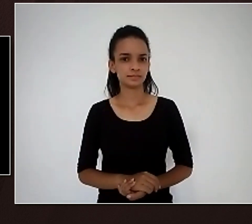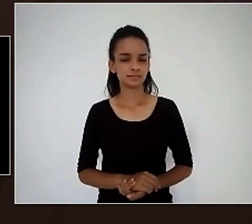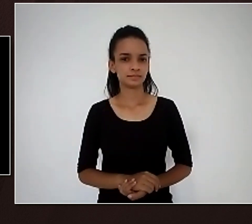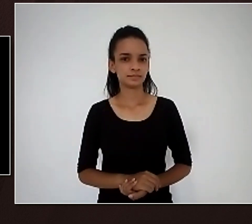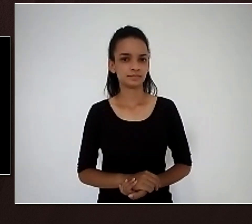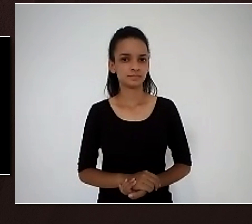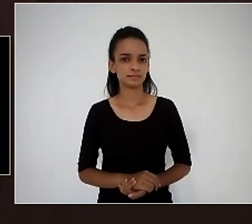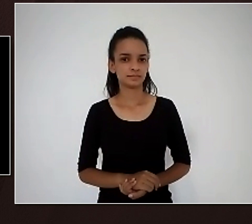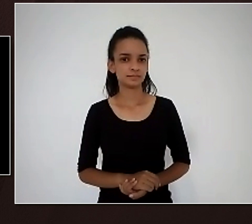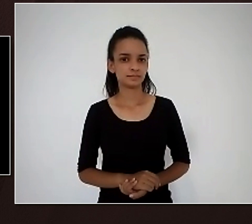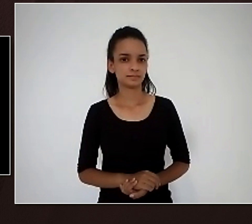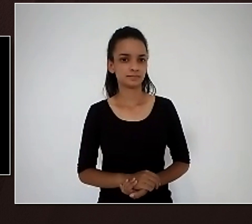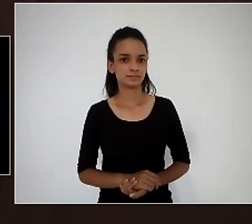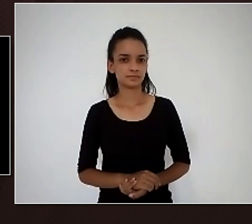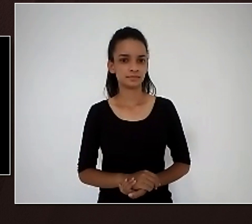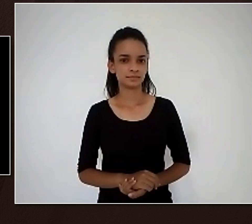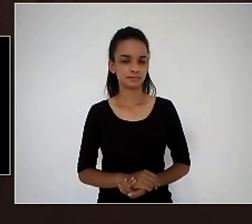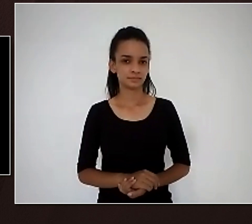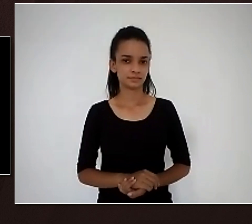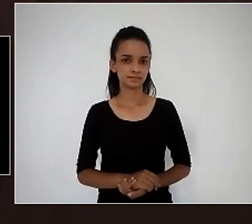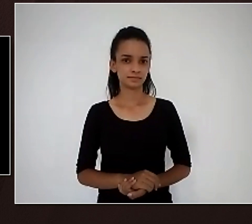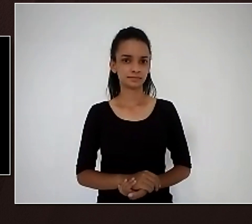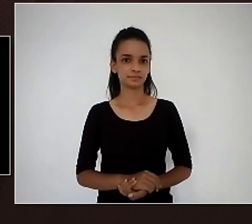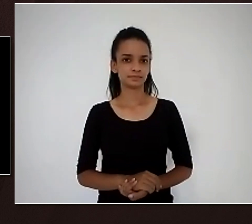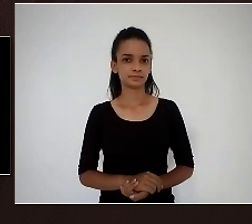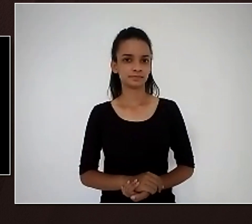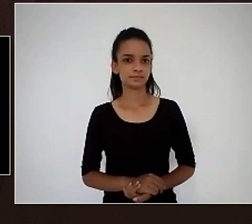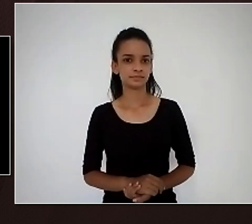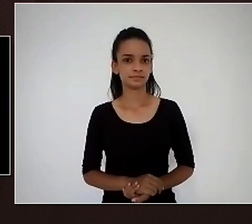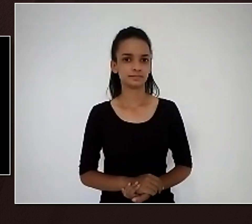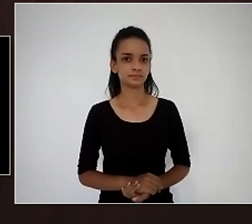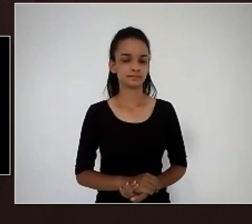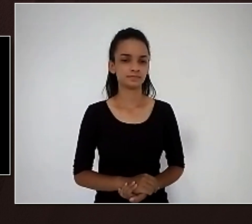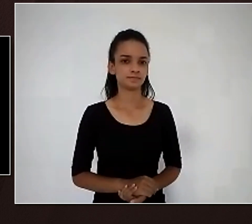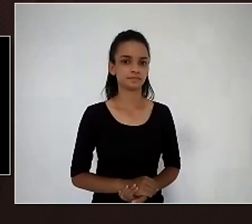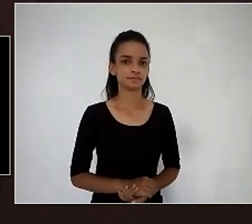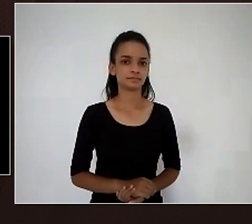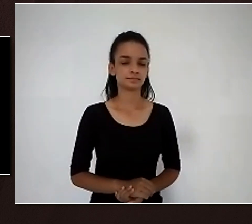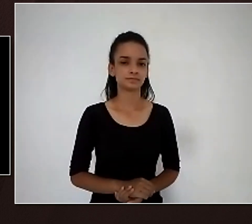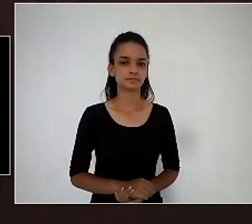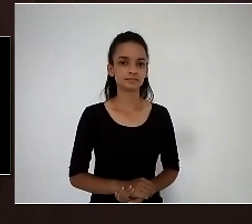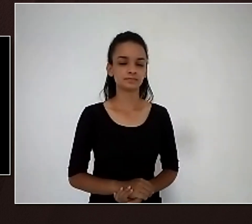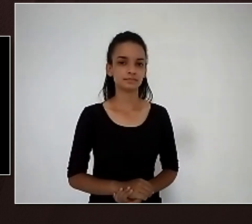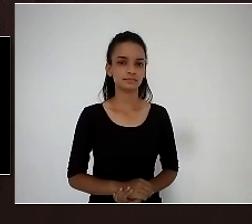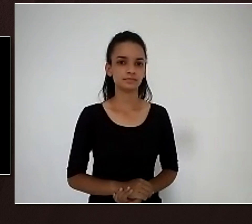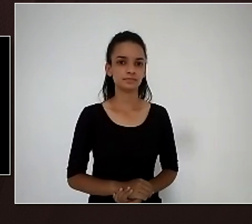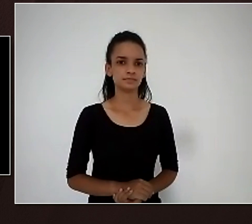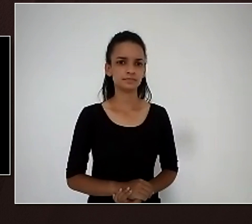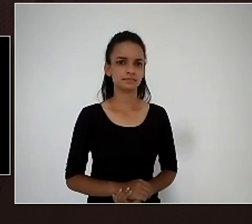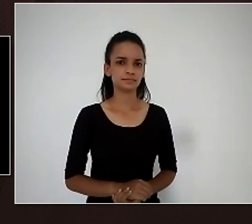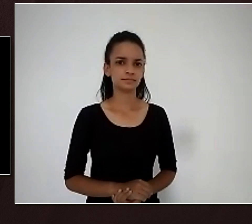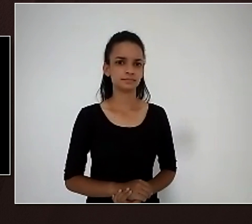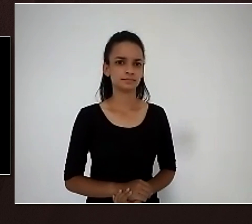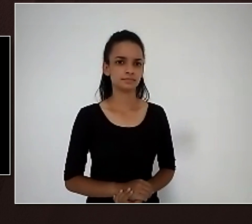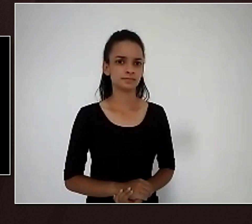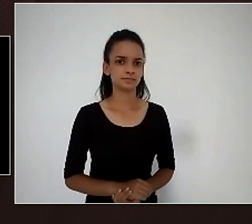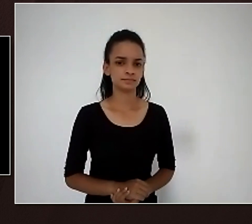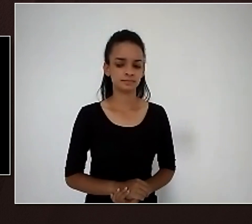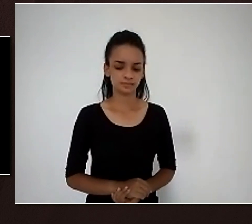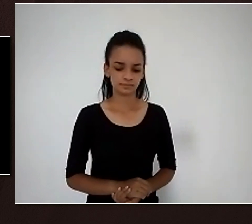hermano. Y me gustó mucho una parte también que hablaba sobre este amor nos lleva a